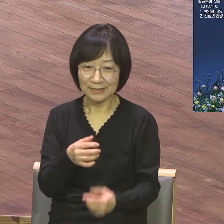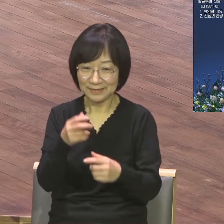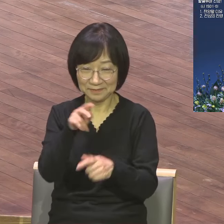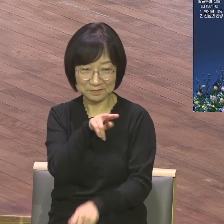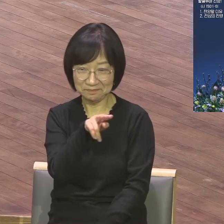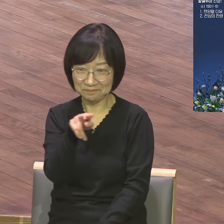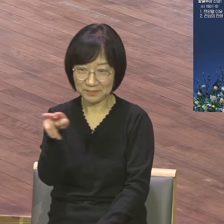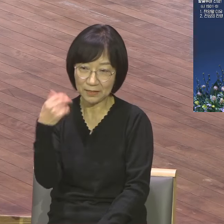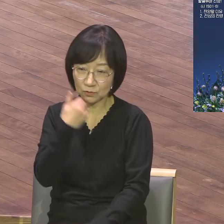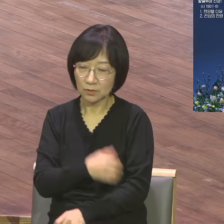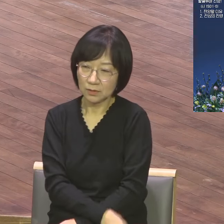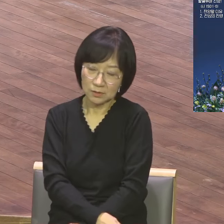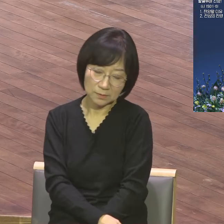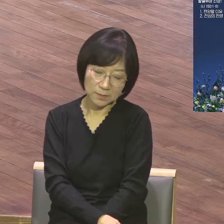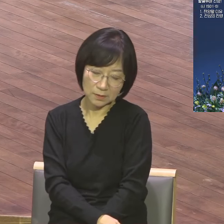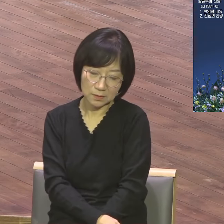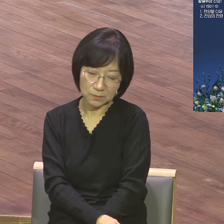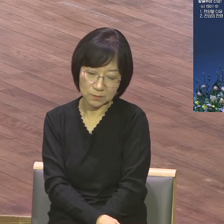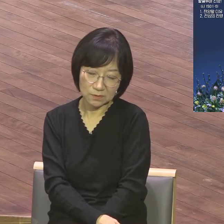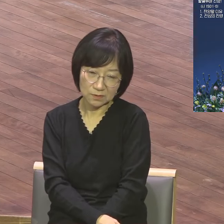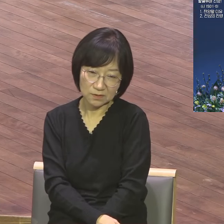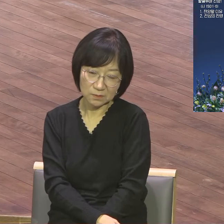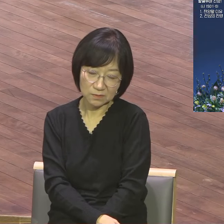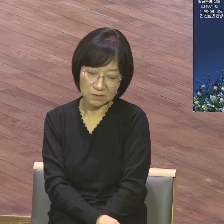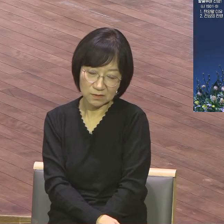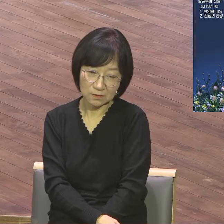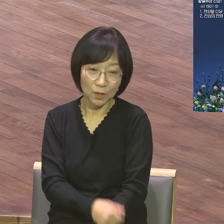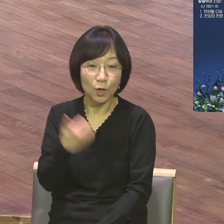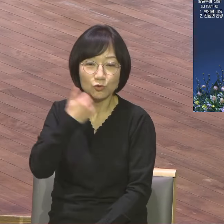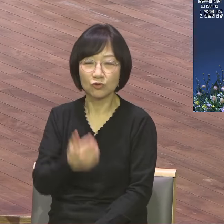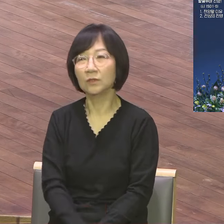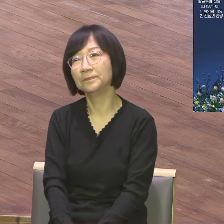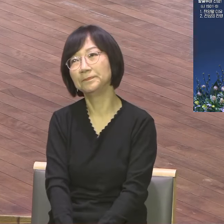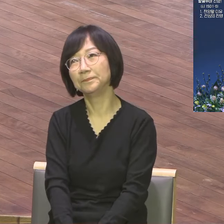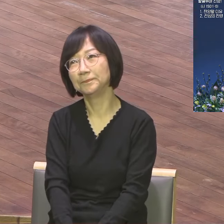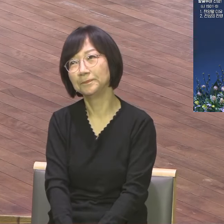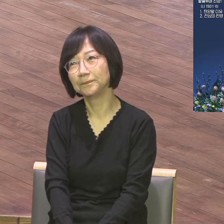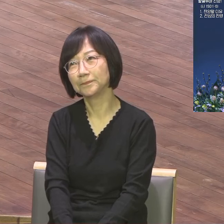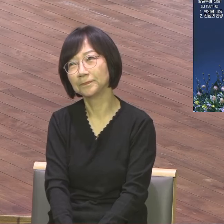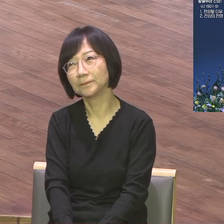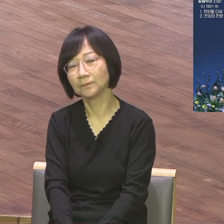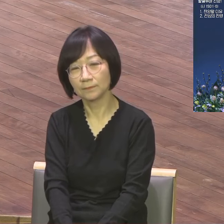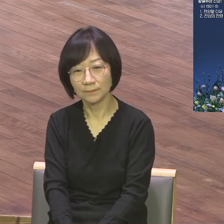뻥긋끝이요. 어떤 사람 입술 자체도 안 움직여요.